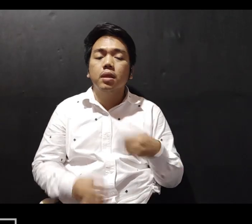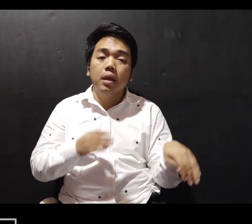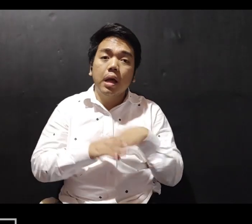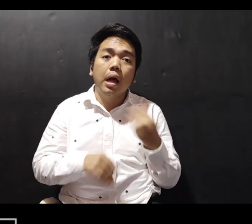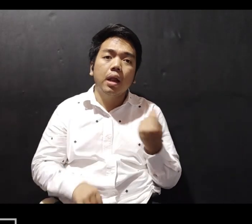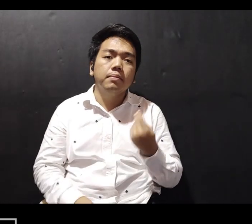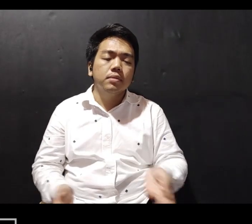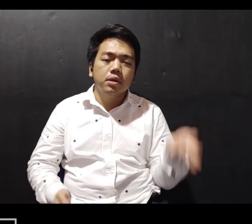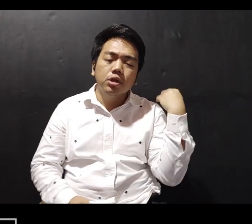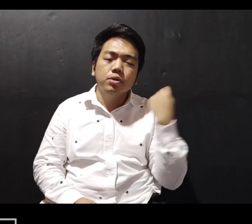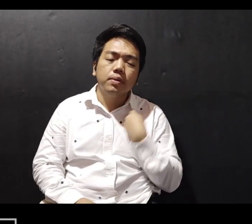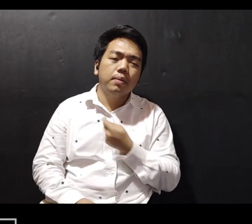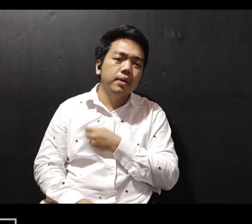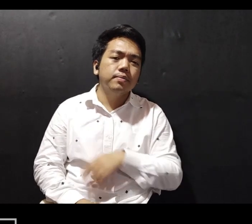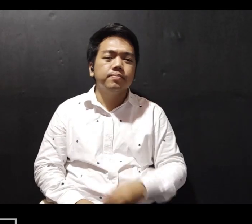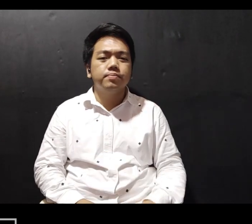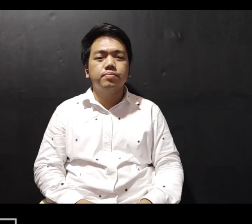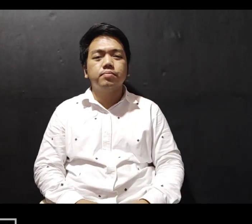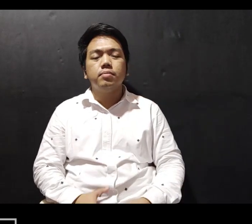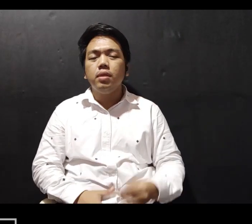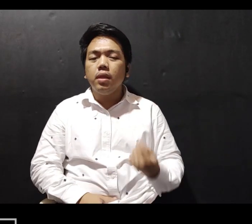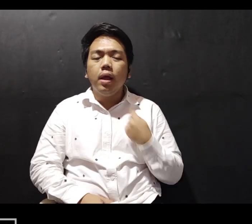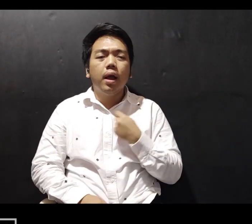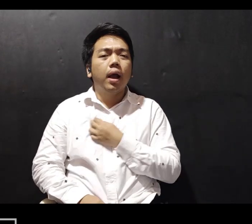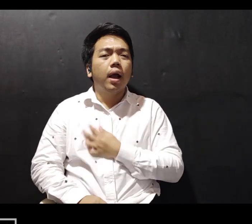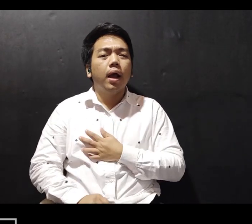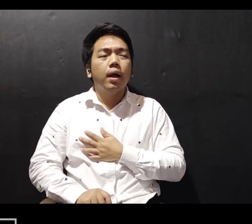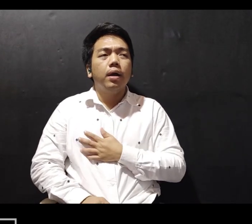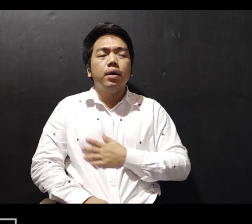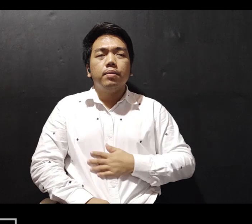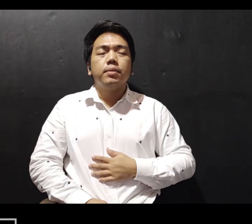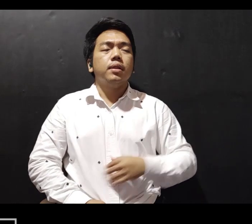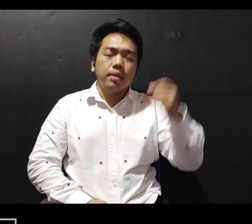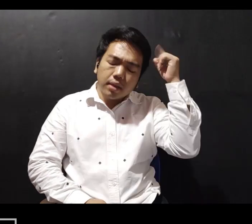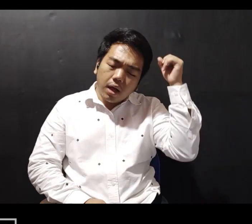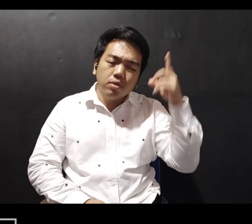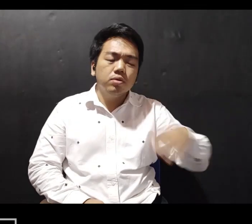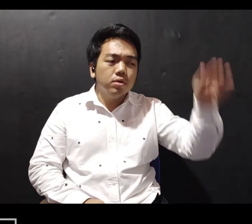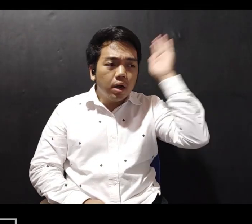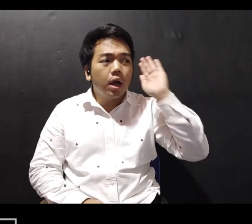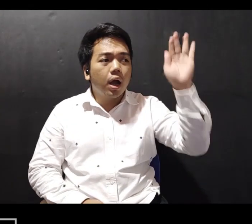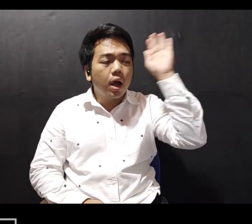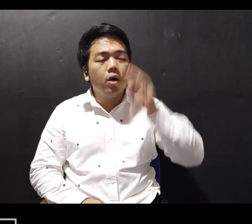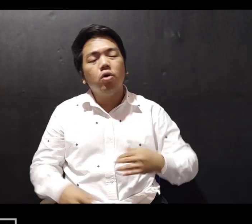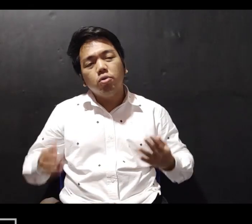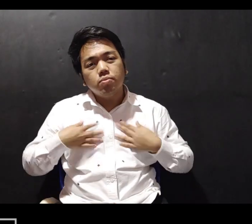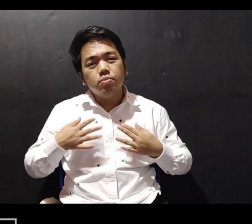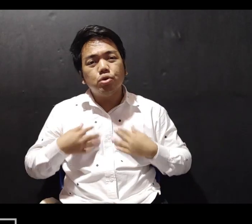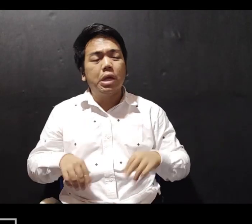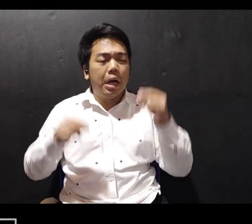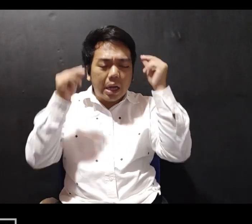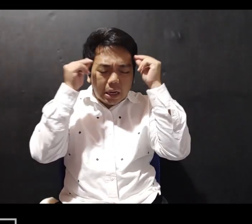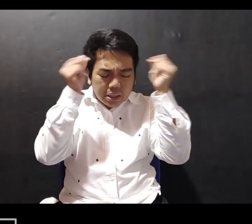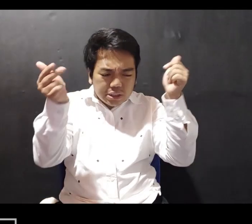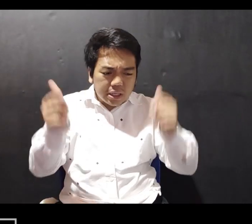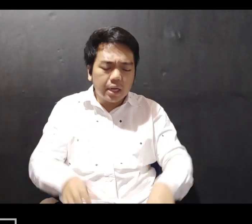Tuhan, bahwa kami tidak melewati ini jauh daripada kasih-Mu. Tapi Engkau mempunyai maksud, Engkau mempunyai rencana, Engkau